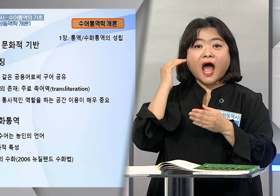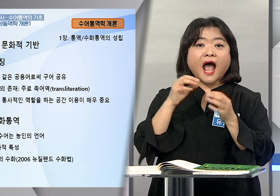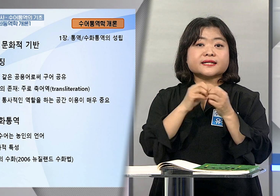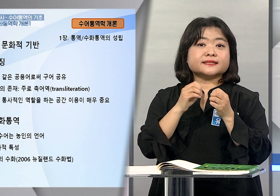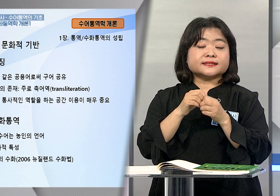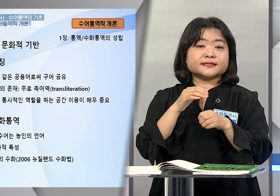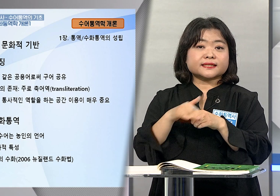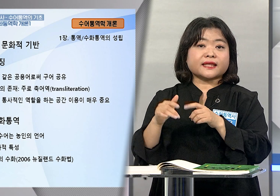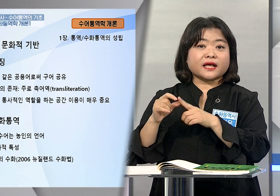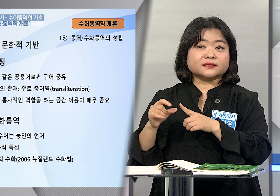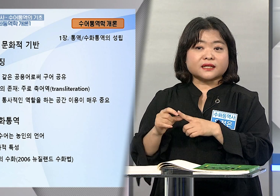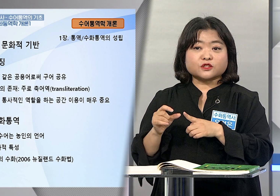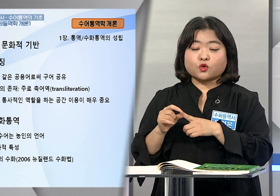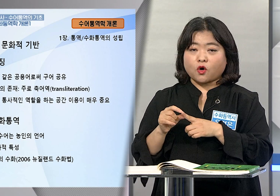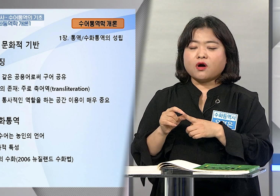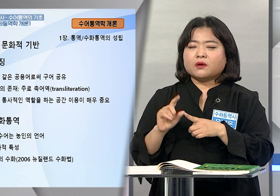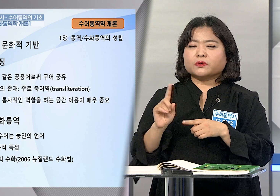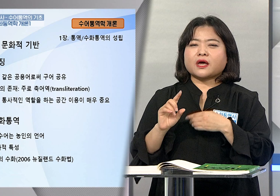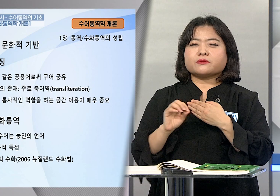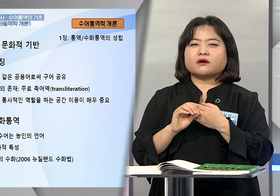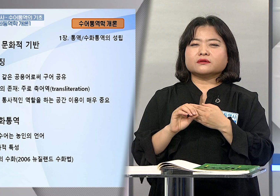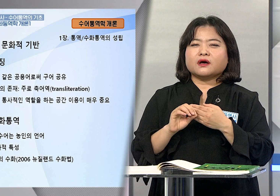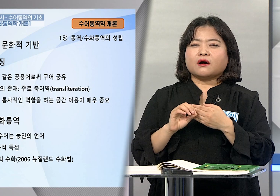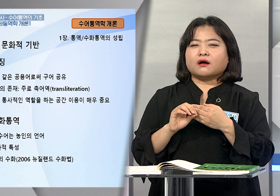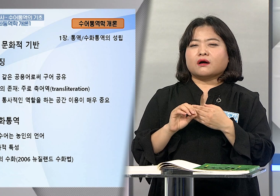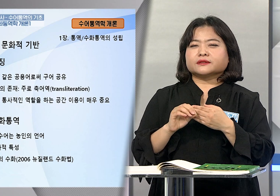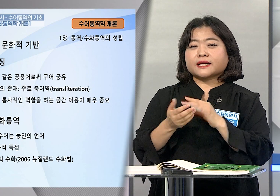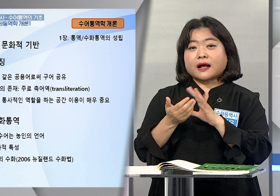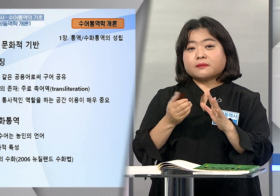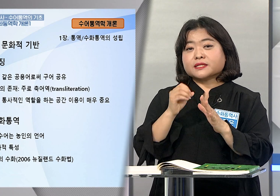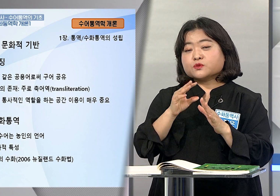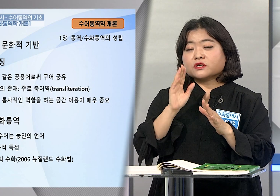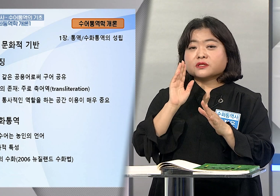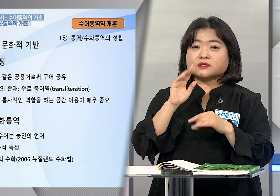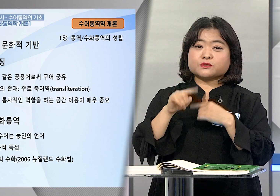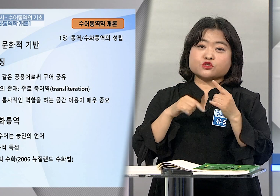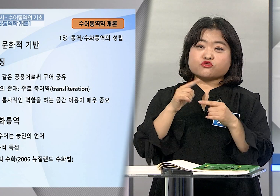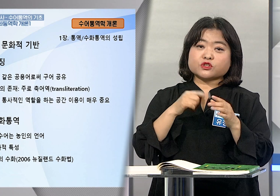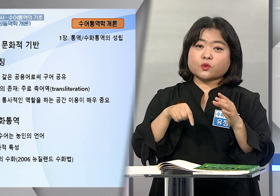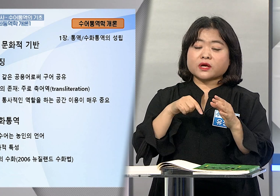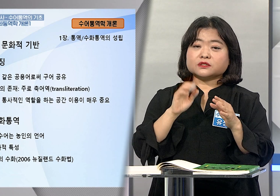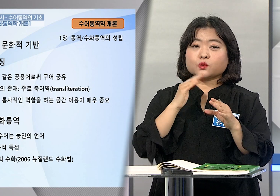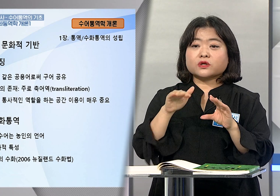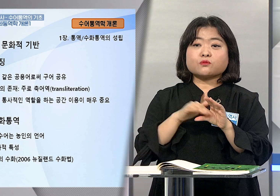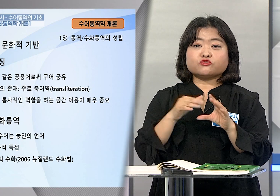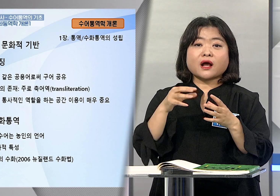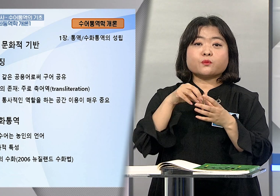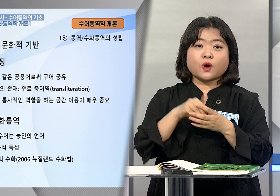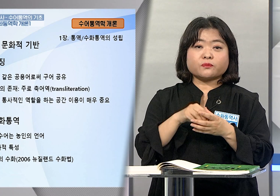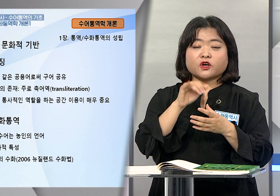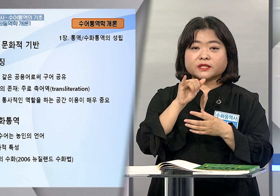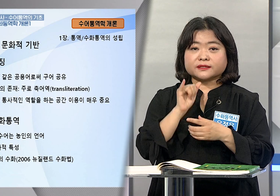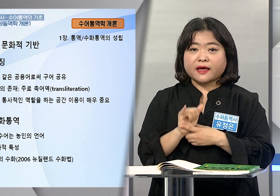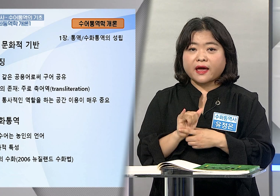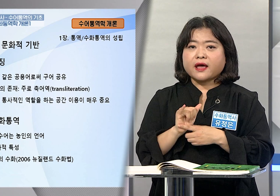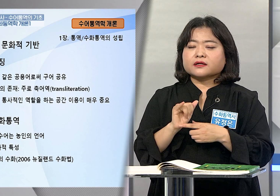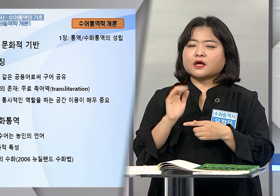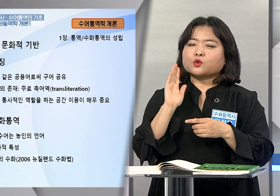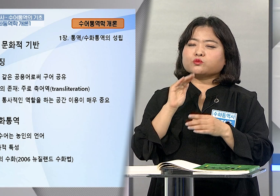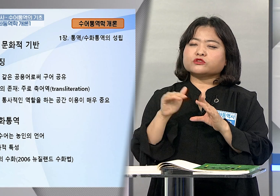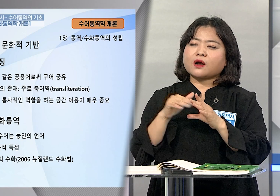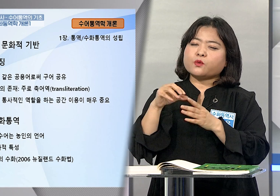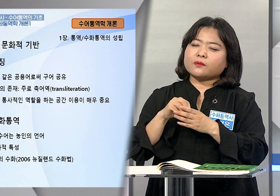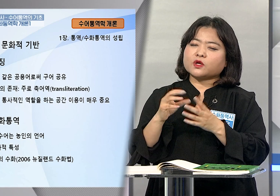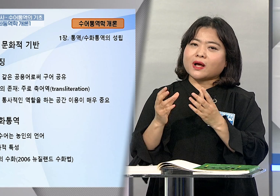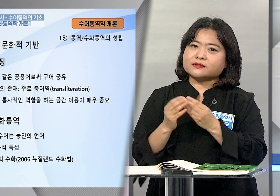있는데요. 한글식 대응이라는 용어 뭐냐면 제가 아까 말씀드렸다시피 수어 속에는 농인의 문화가 포함되어 있는데